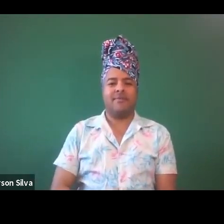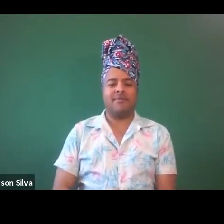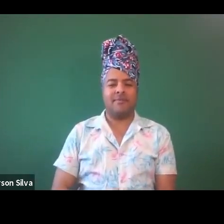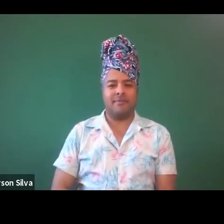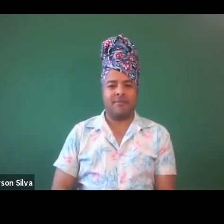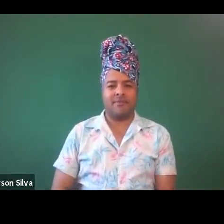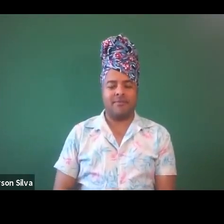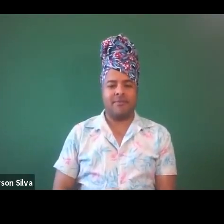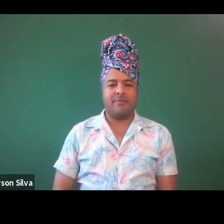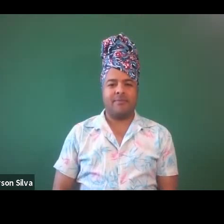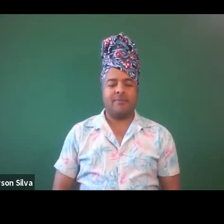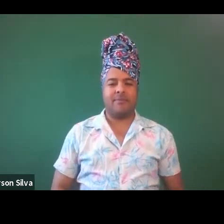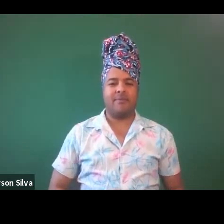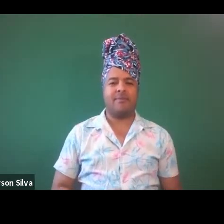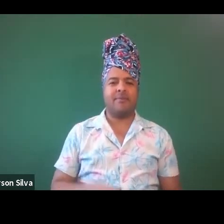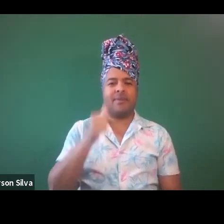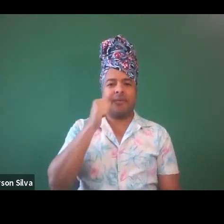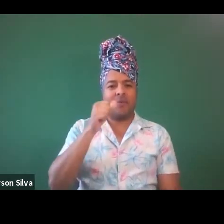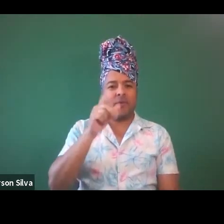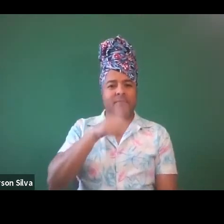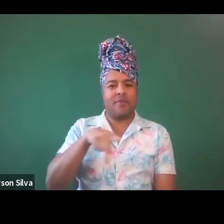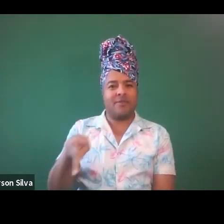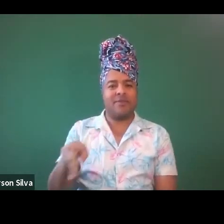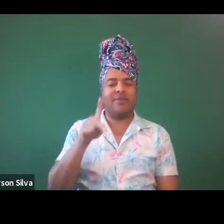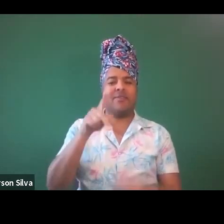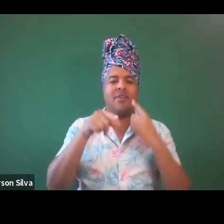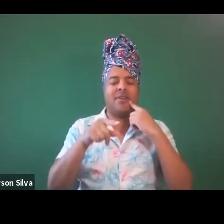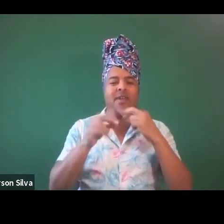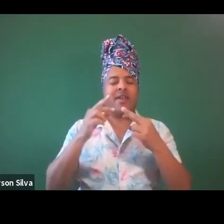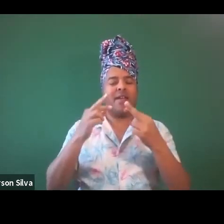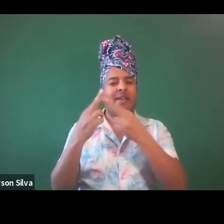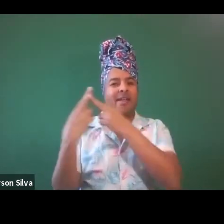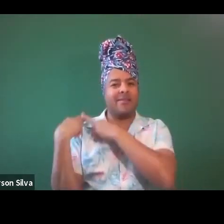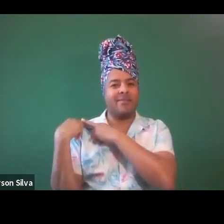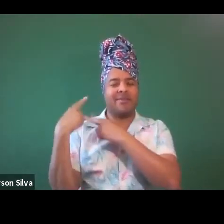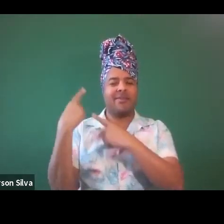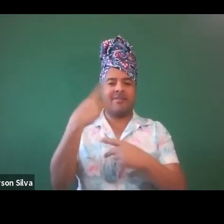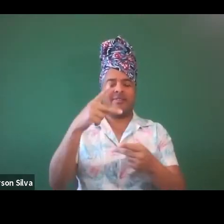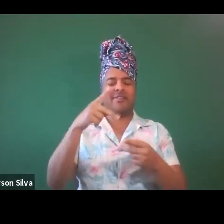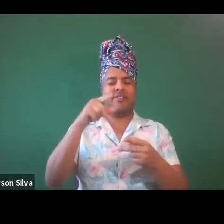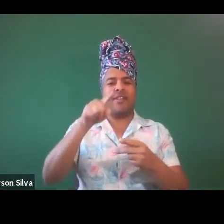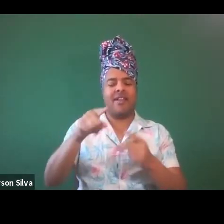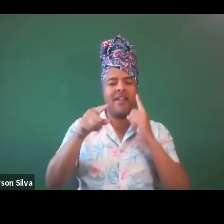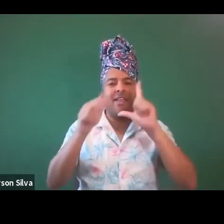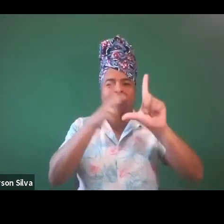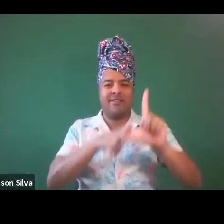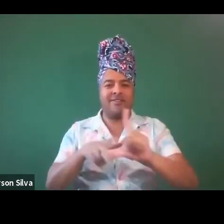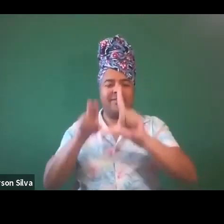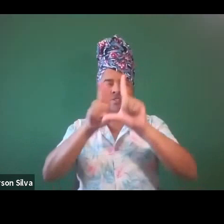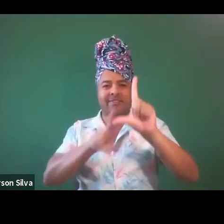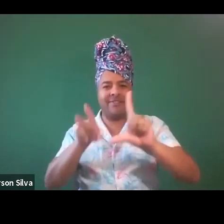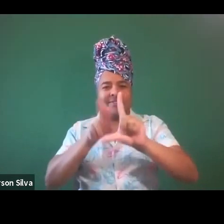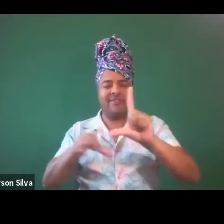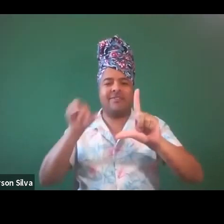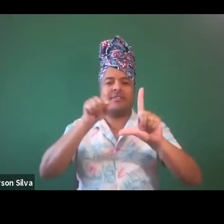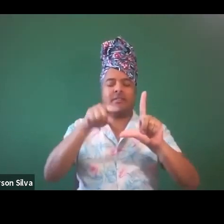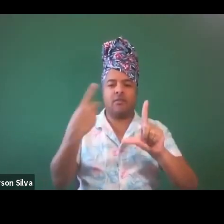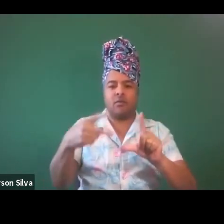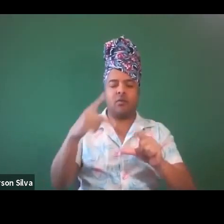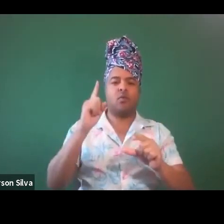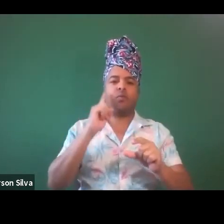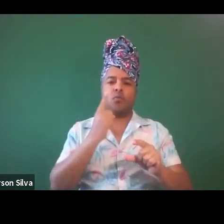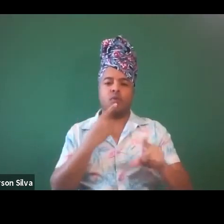A professora foi responsável pelo processo de tradução de legenda para surdos e ensurdecidos, a LSE, e